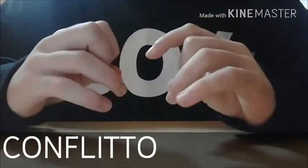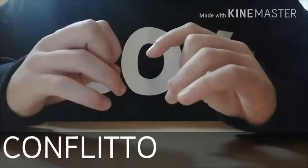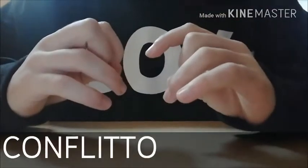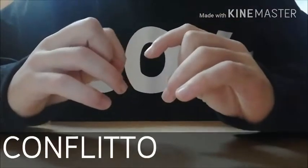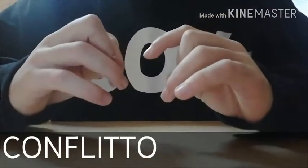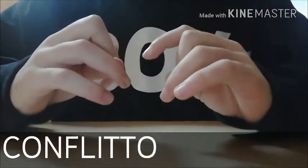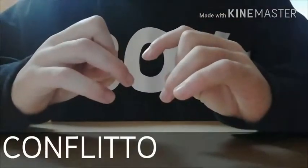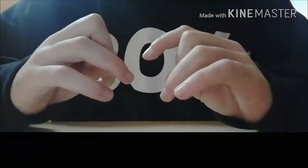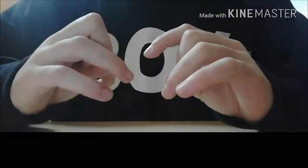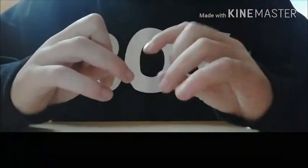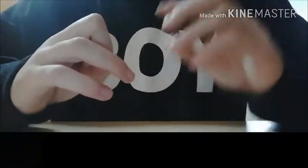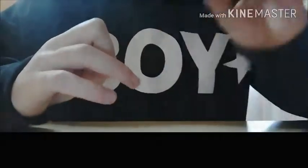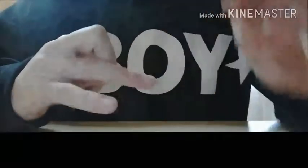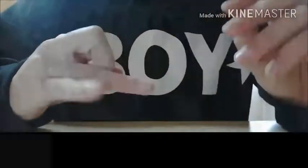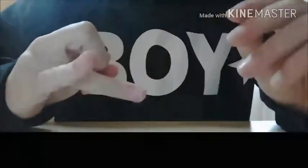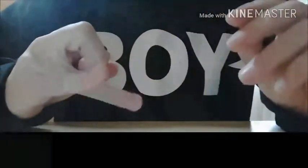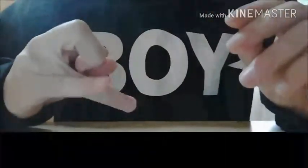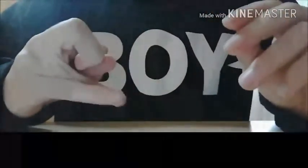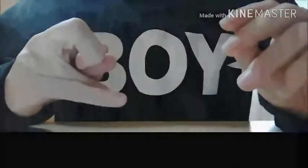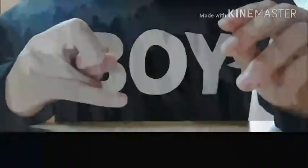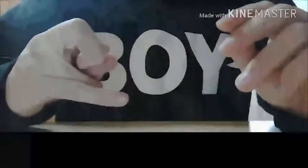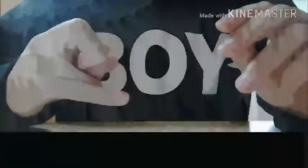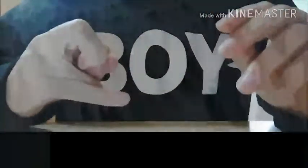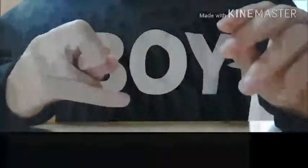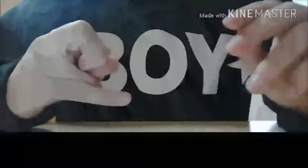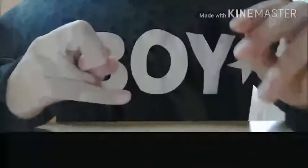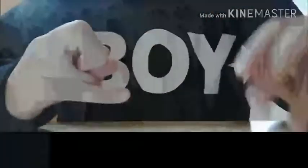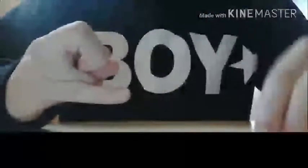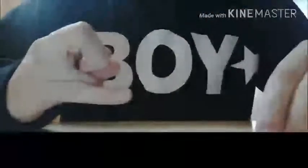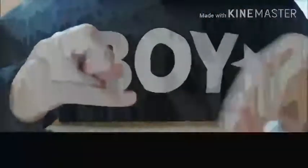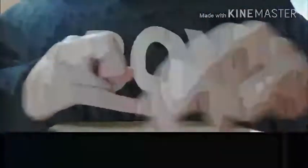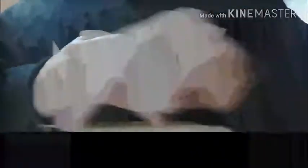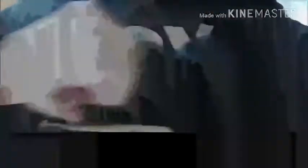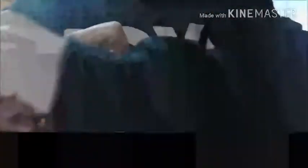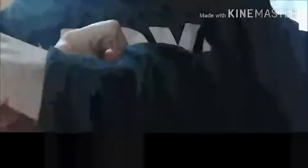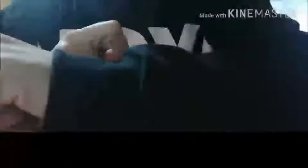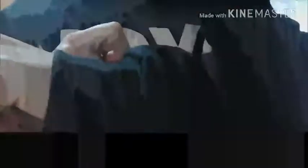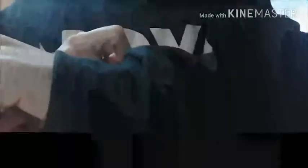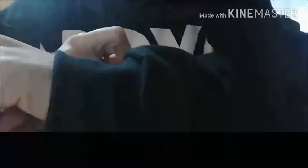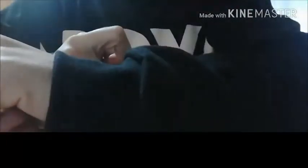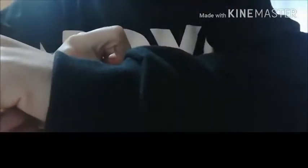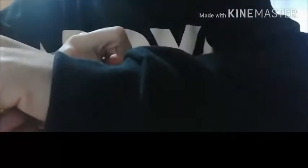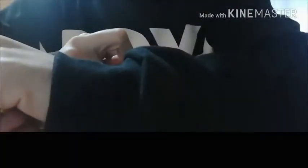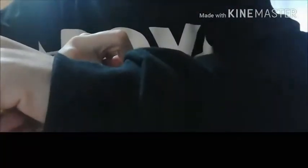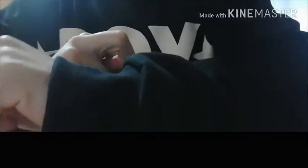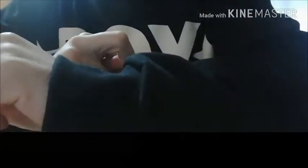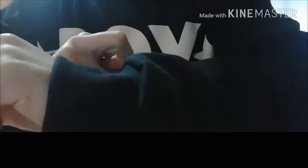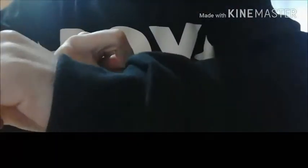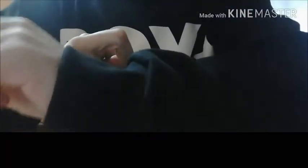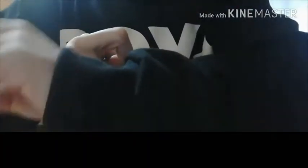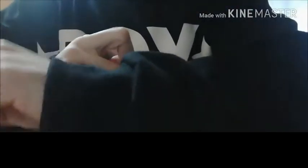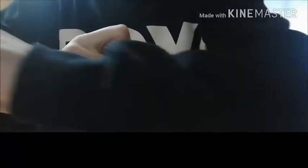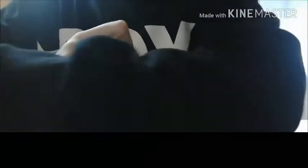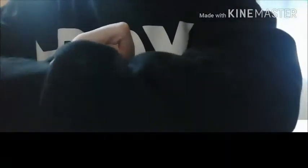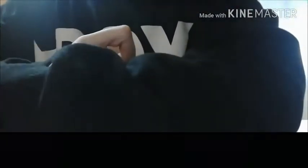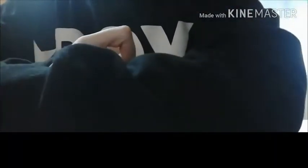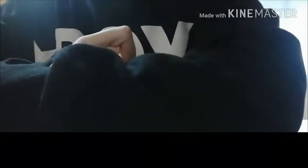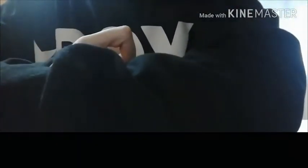che la guerra grafica è l'evento che avviene invece il conflitto